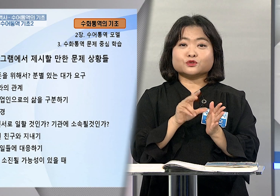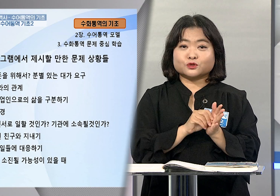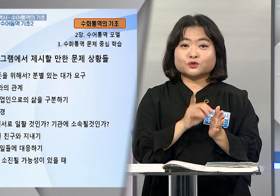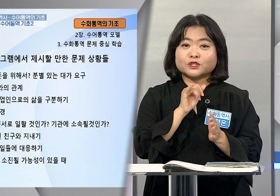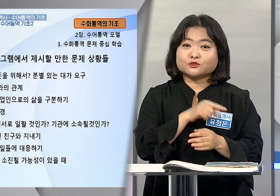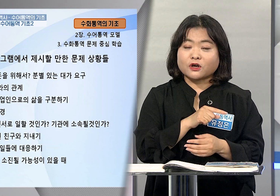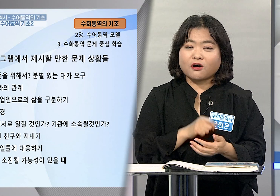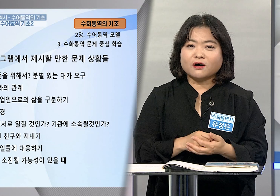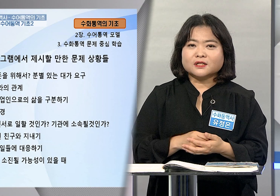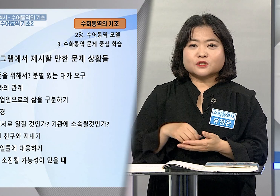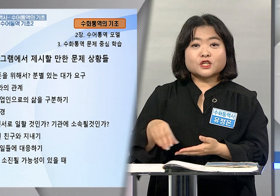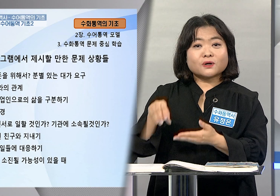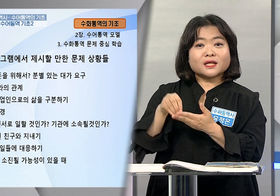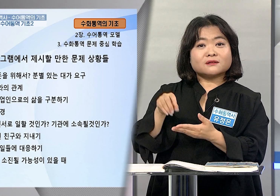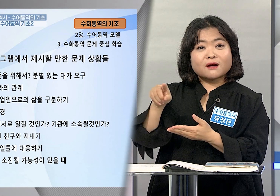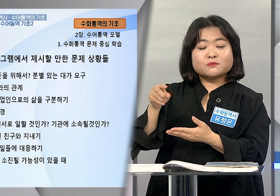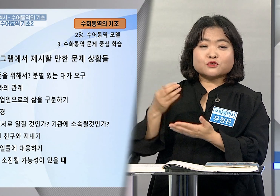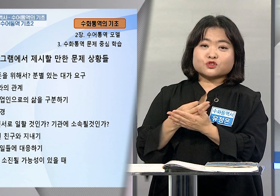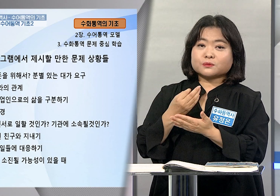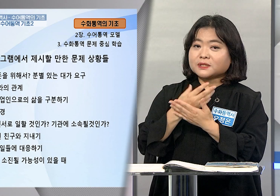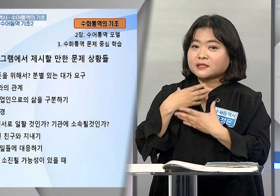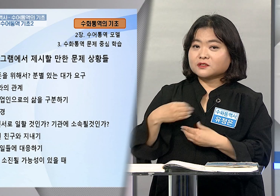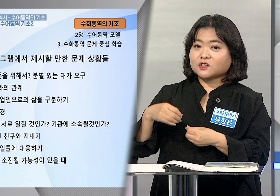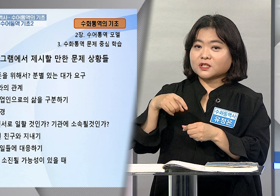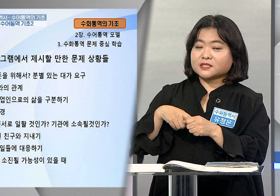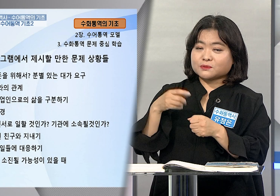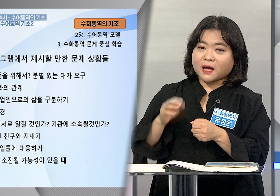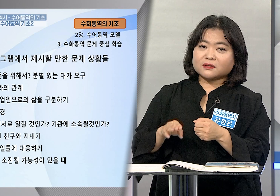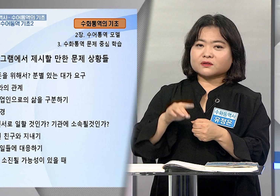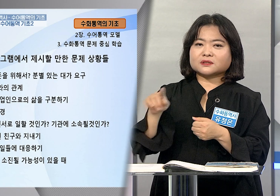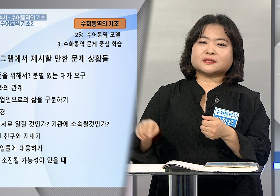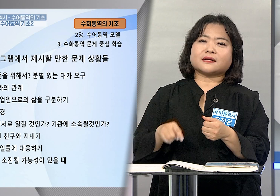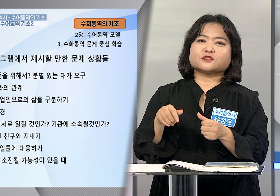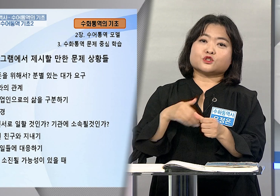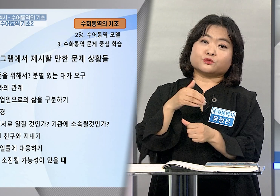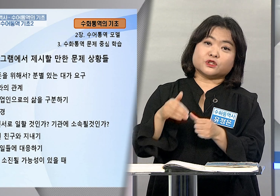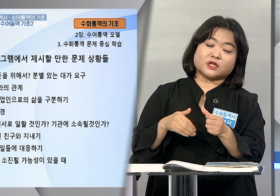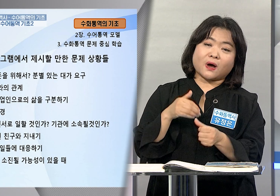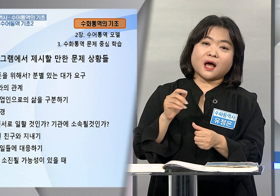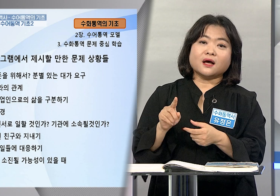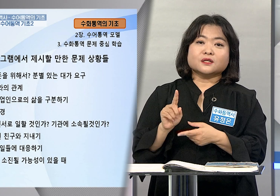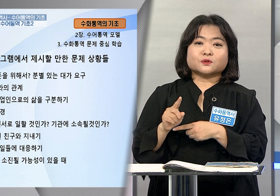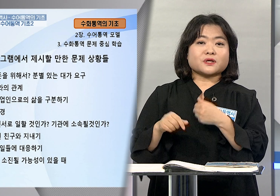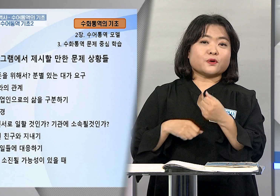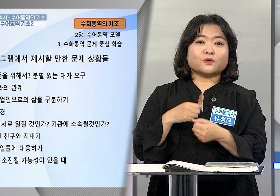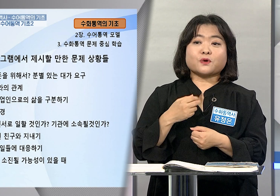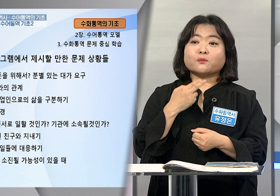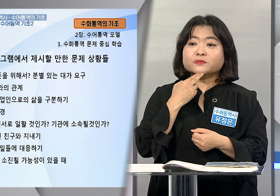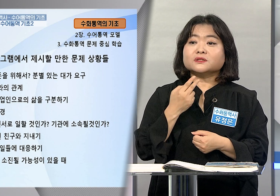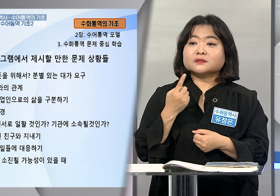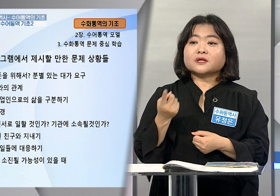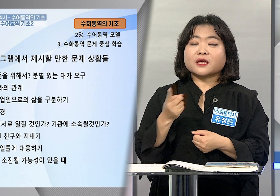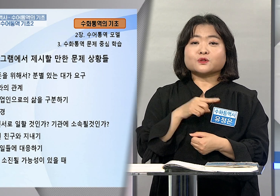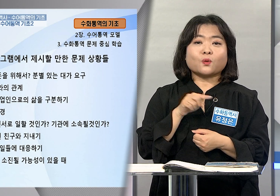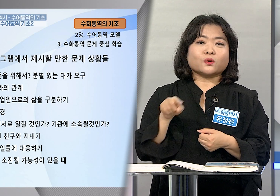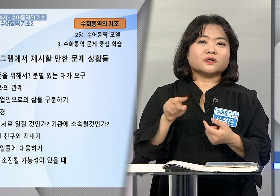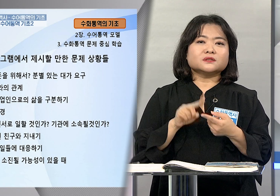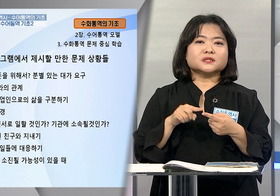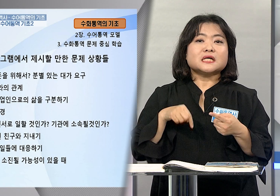부분들도 있고요. 또 기관에 들어가면 수입은 안정적이지만 어떤 그 안에서의 분위기와 또 자유로움이 없는 게 있고, 이거는